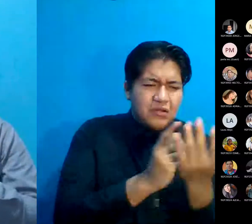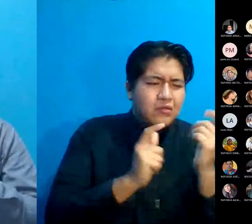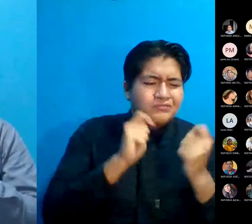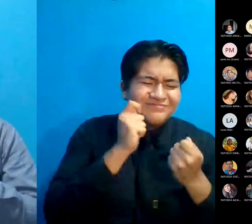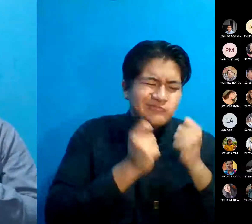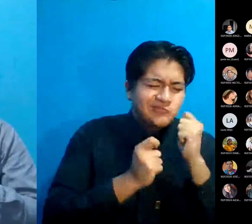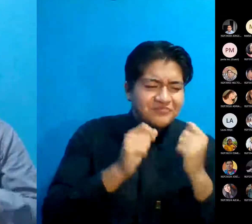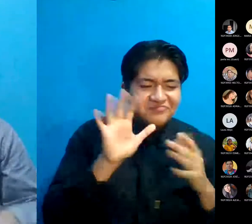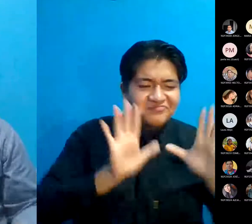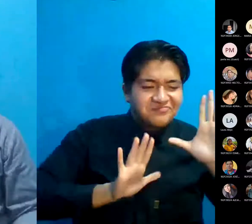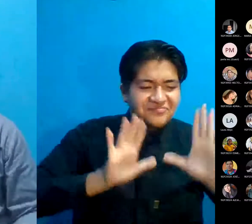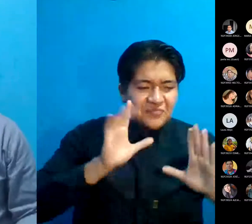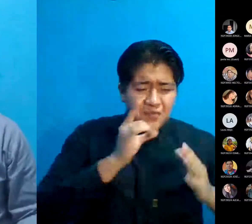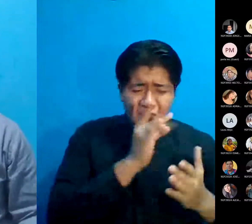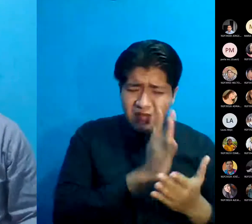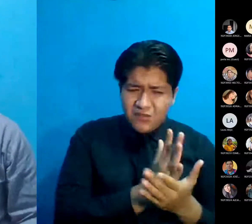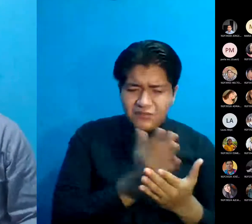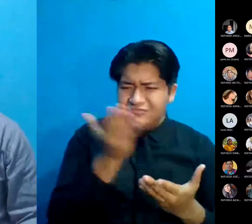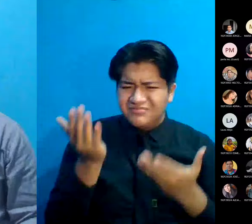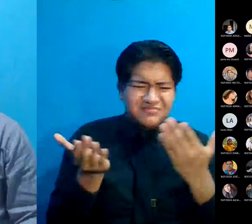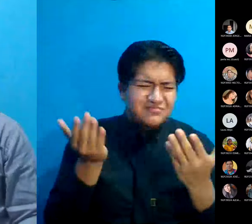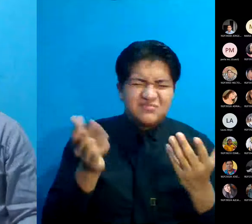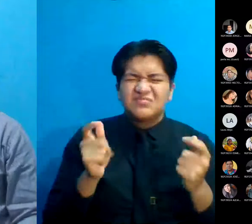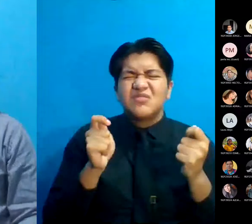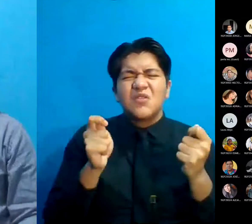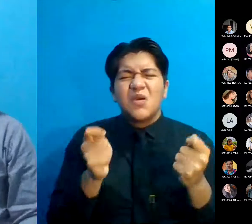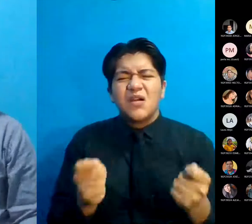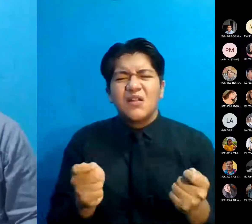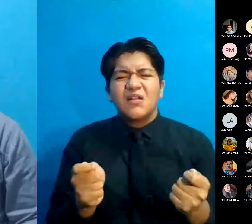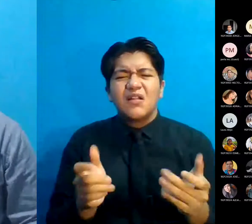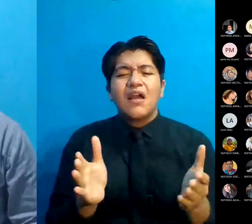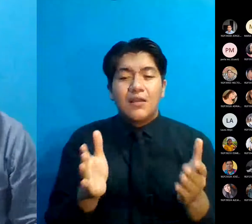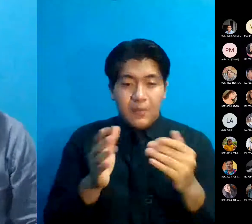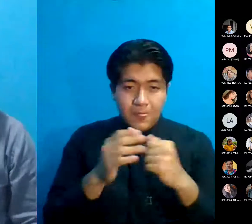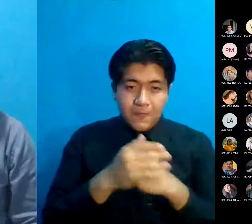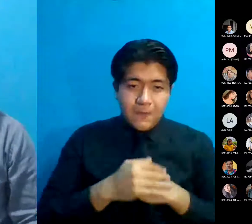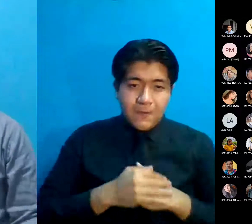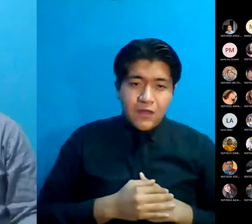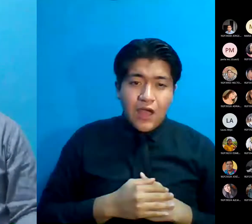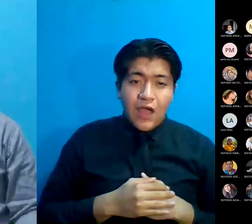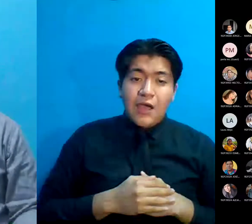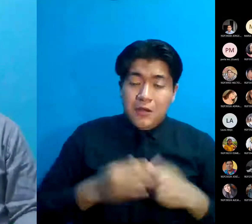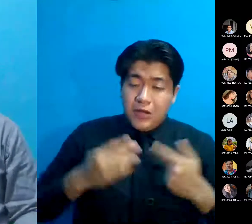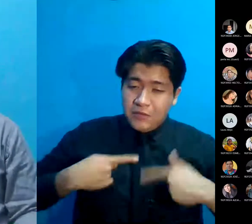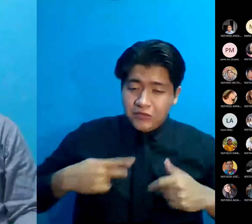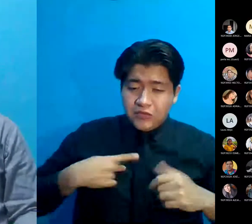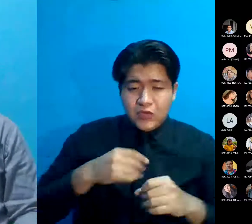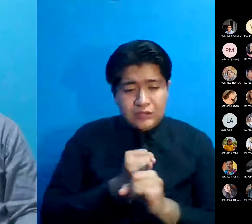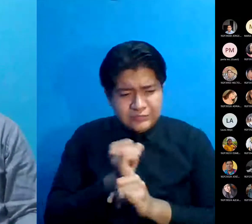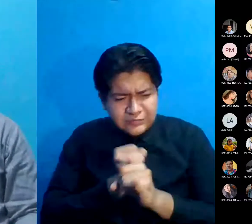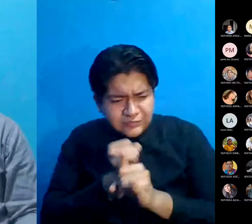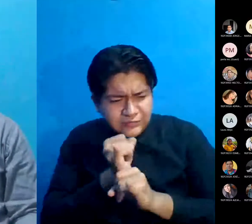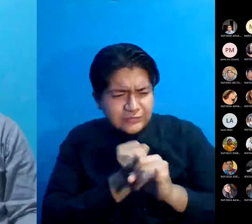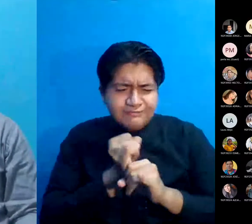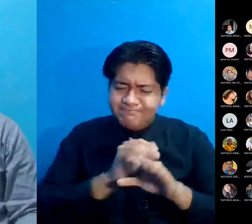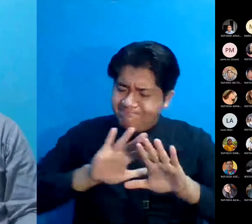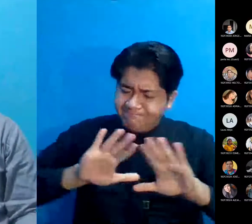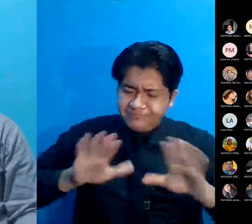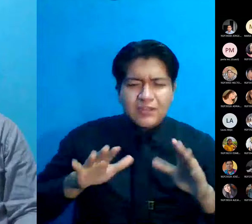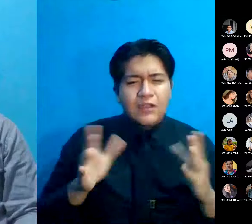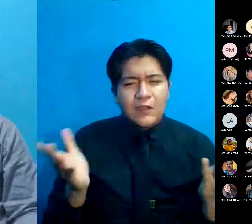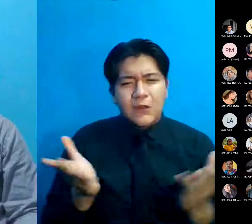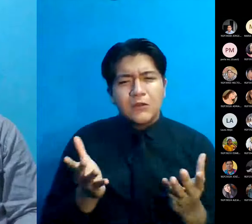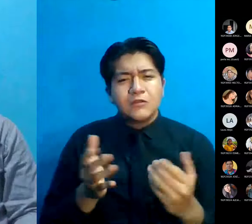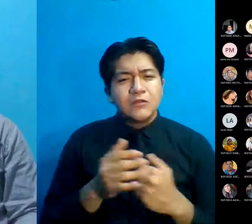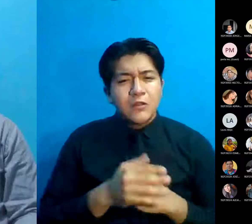era mímica y propiamente pues hicieron investigaciones al respecto y